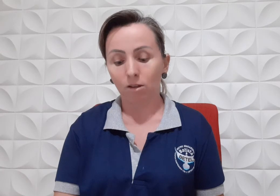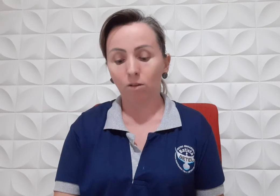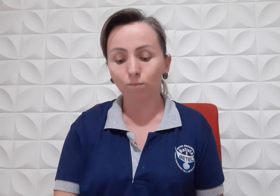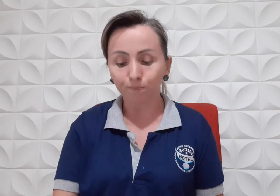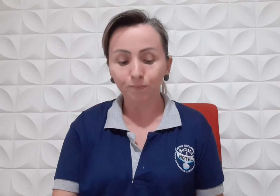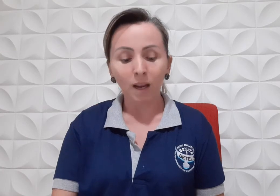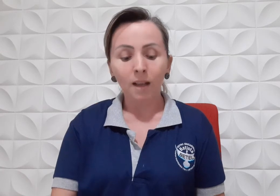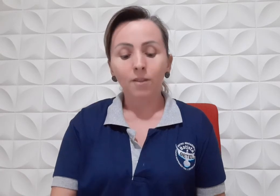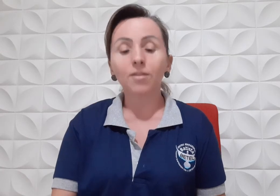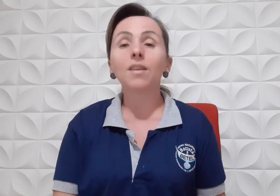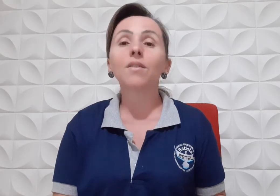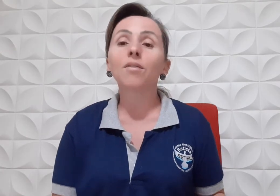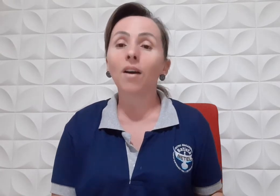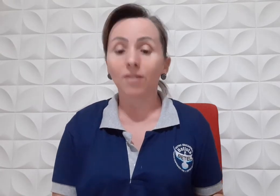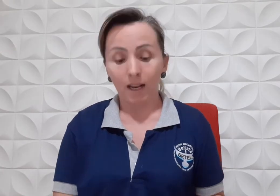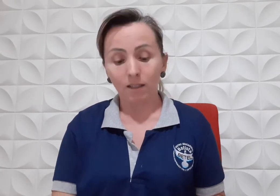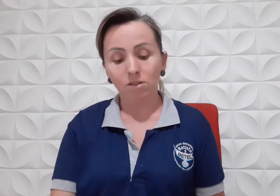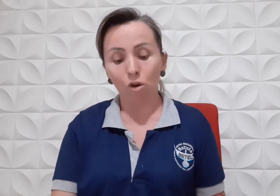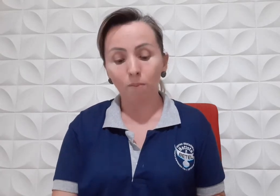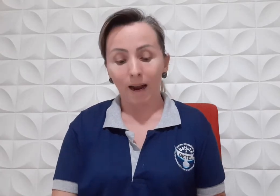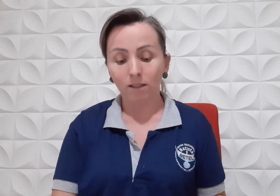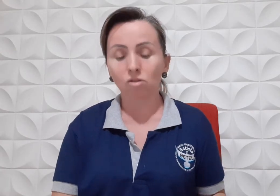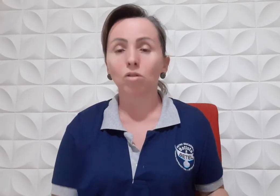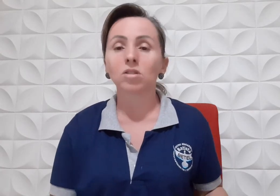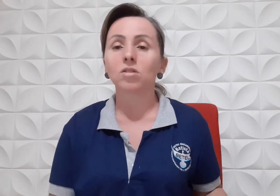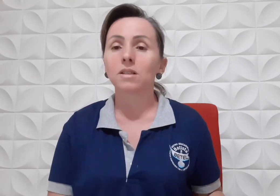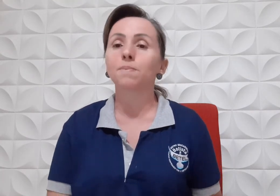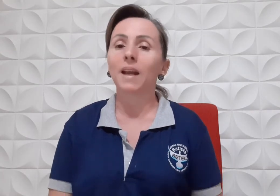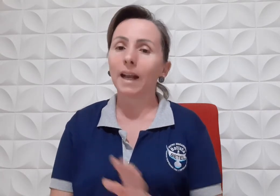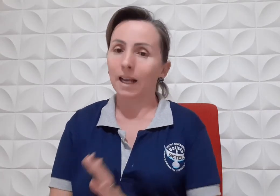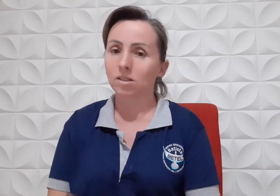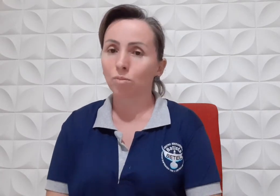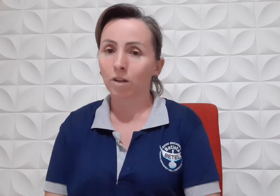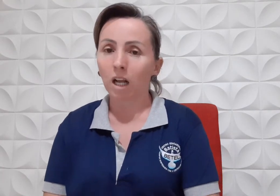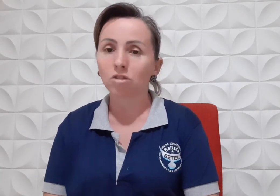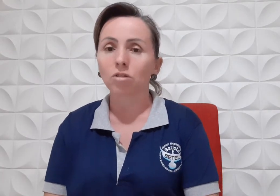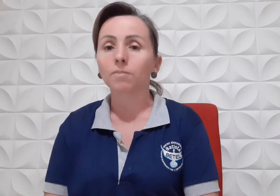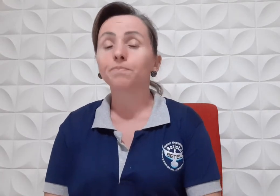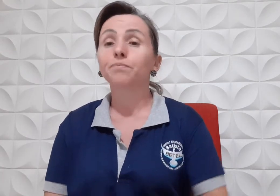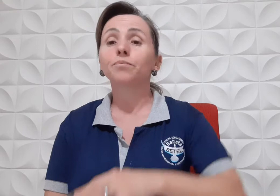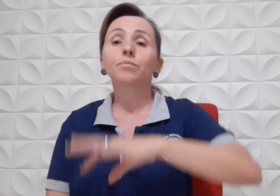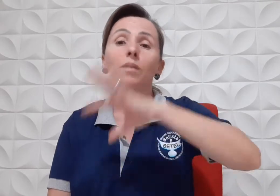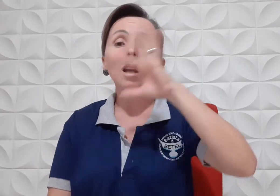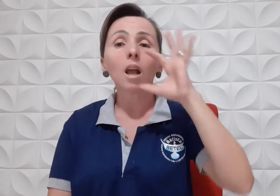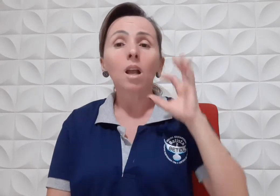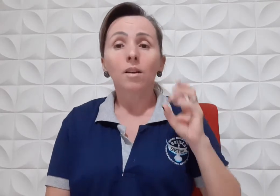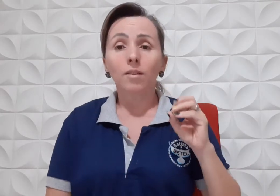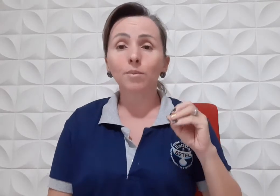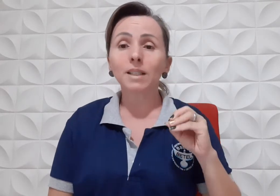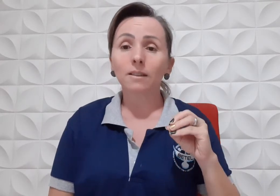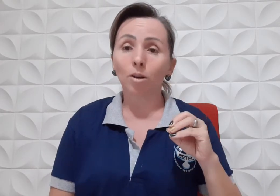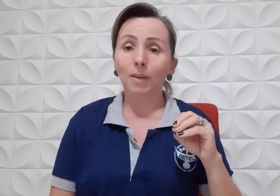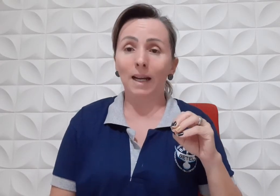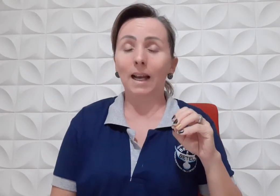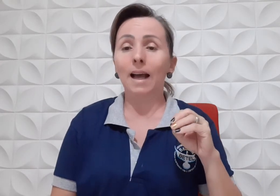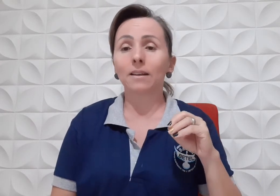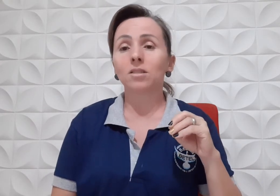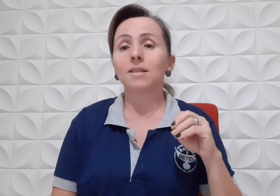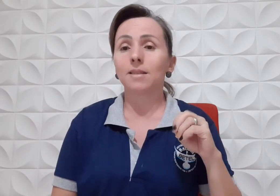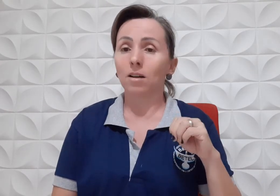população vivem em favelas ou bairros de condições precárias de moradia. Vamos retomar lá nossas